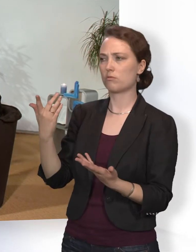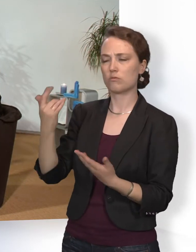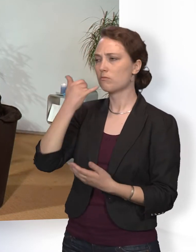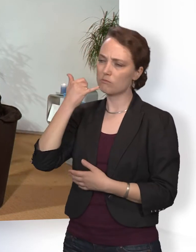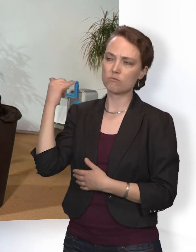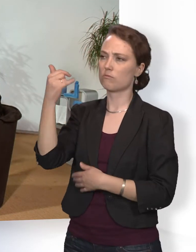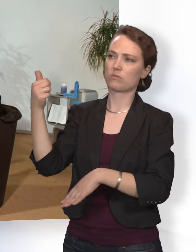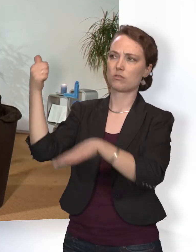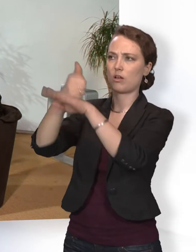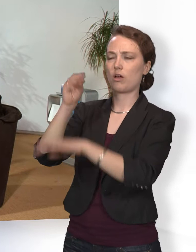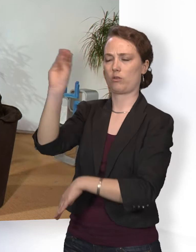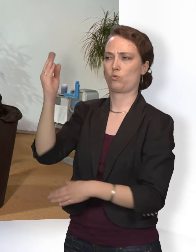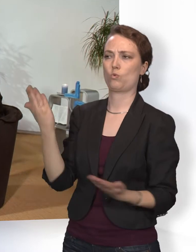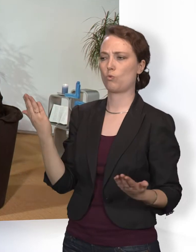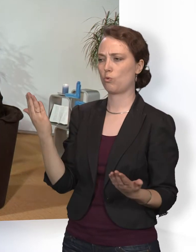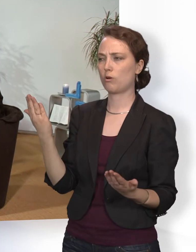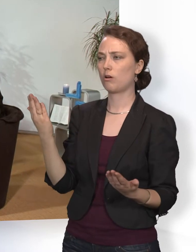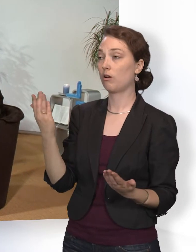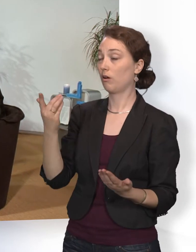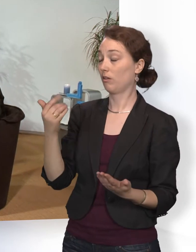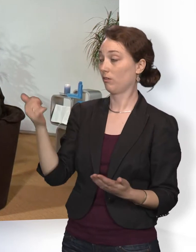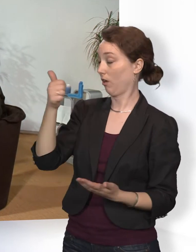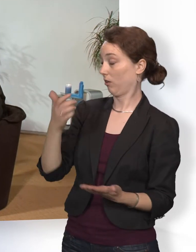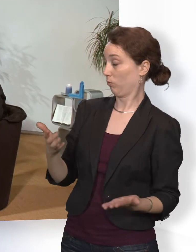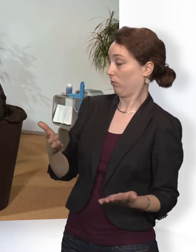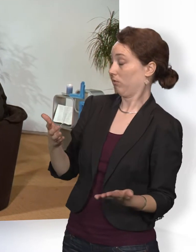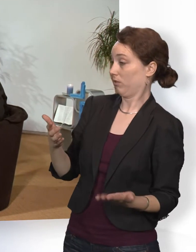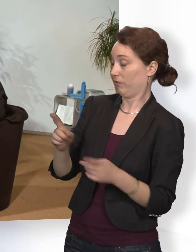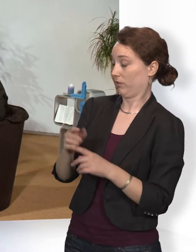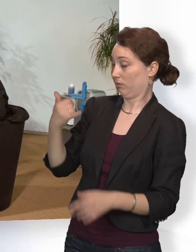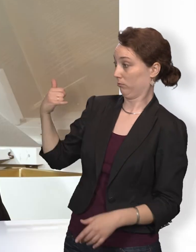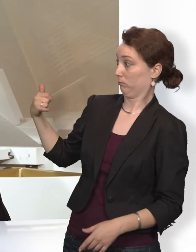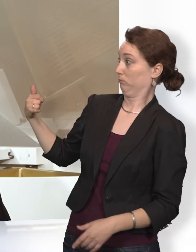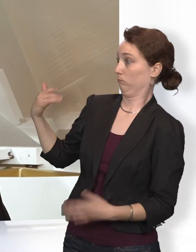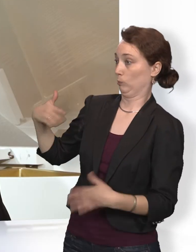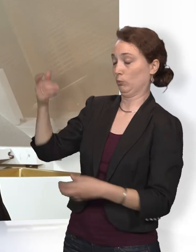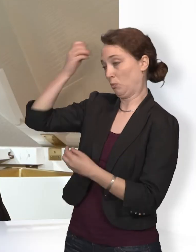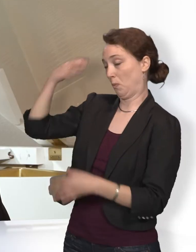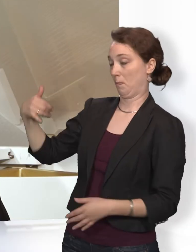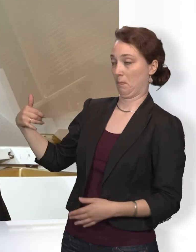den Direktor der Schule angegriffen, der wahrscheinlich den Hörer, den Telefonhörer, einen Meter weghalten musste.